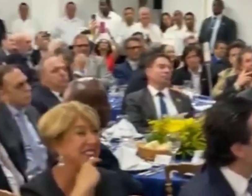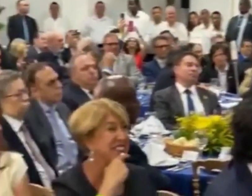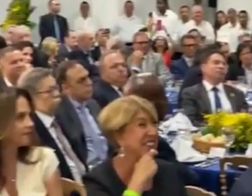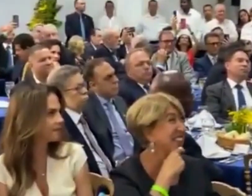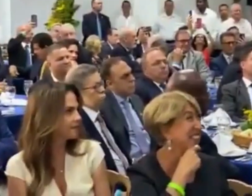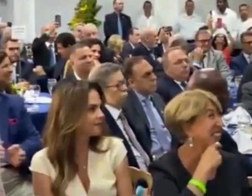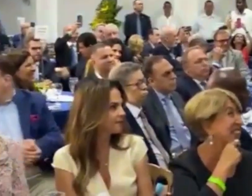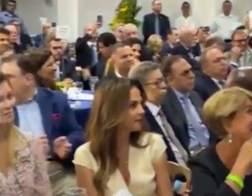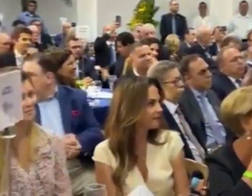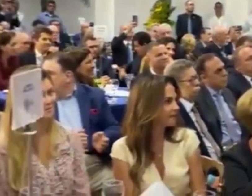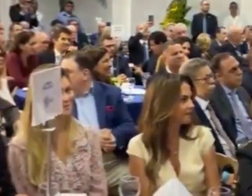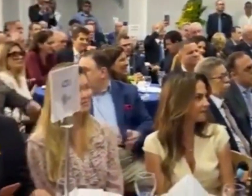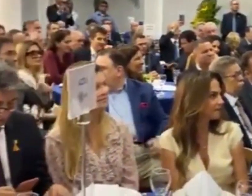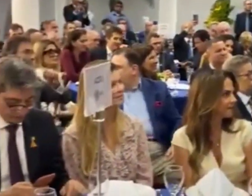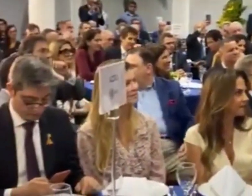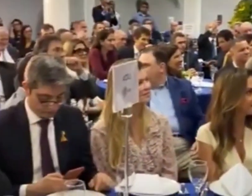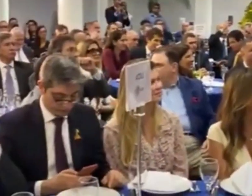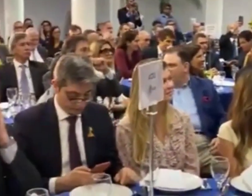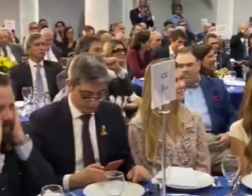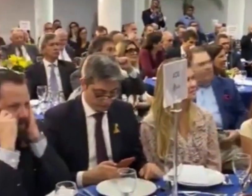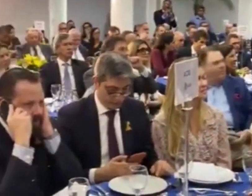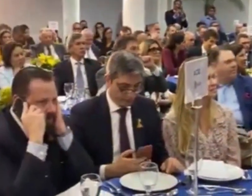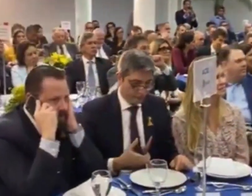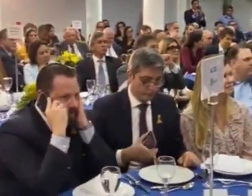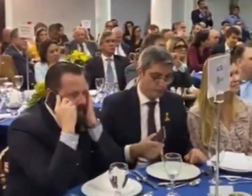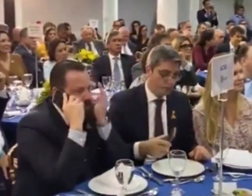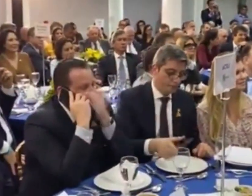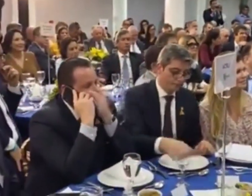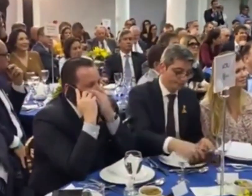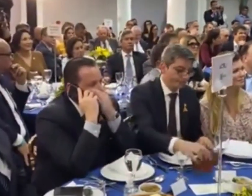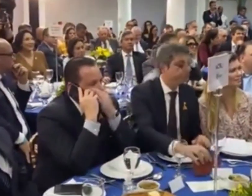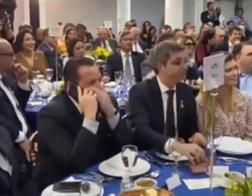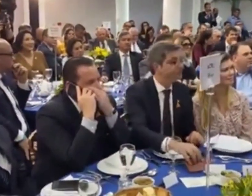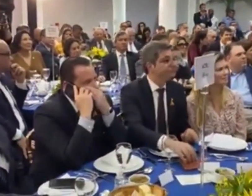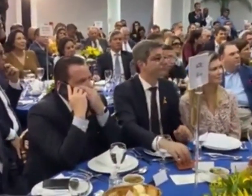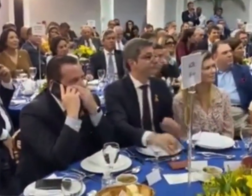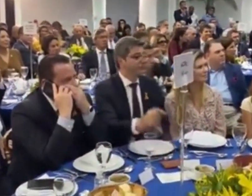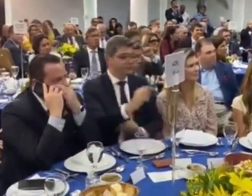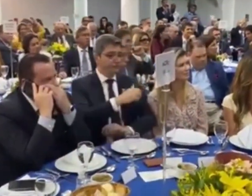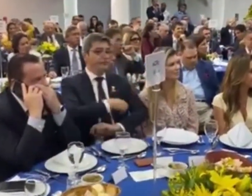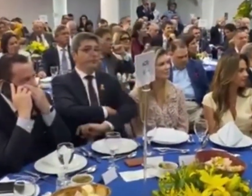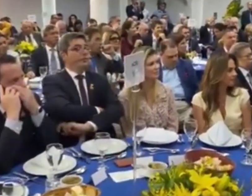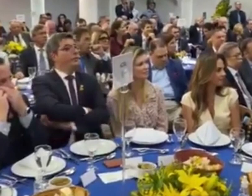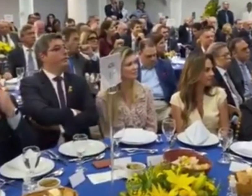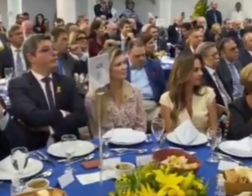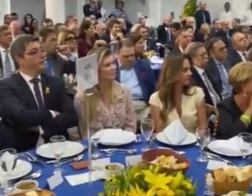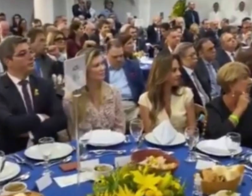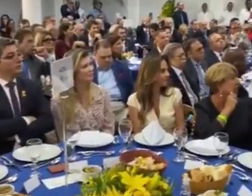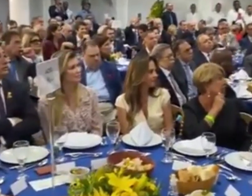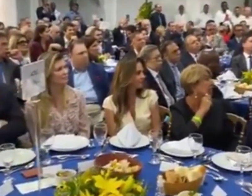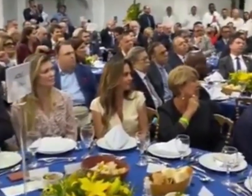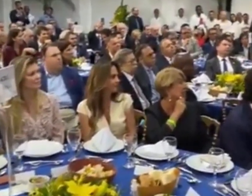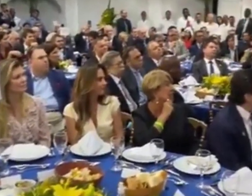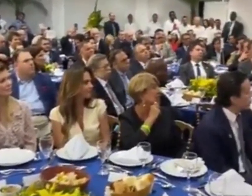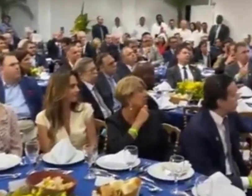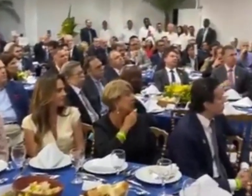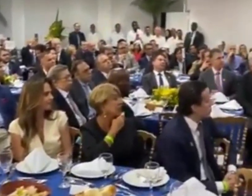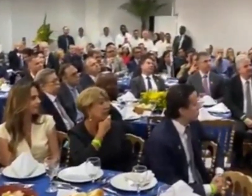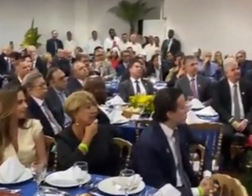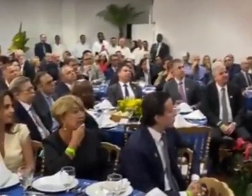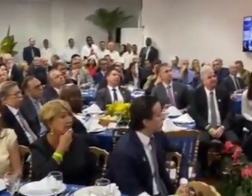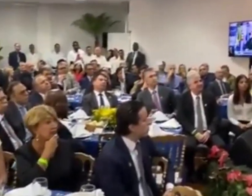Isso é afrontar o Supremo? Não é afrontar. Eu nunca vi o ministro Supremo comprando pão na